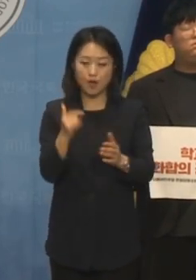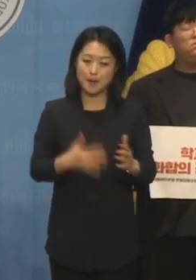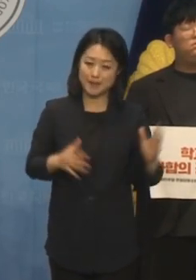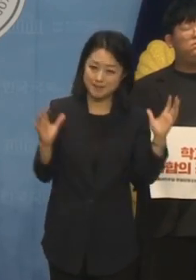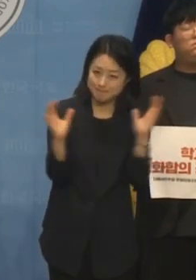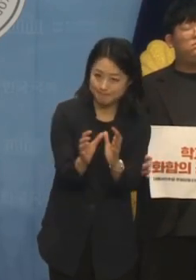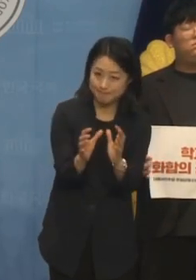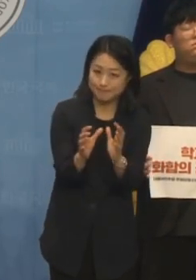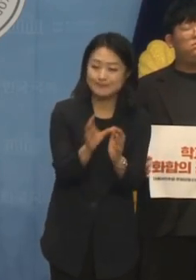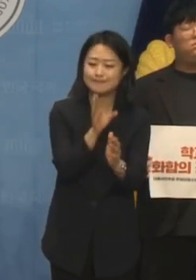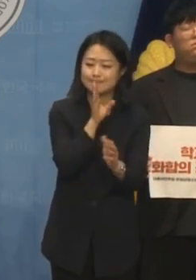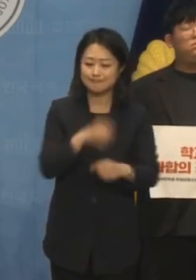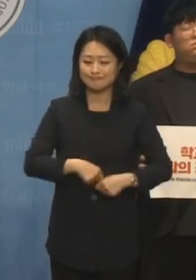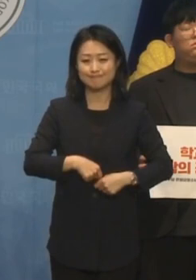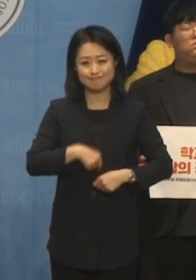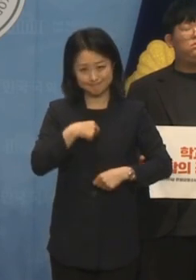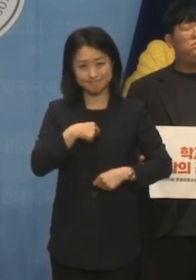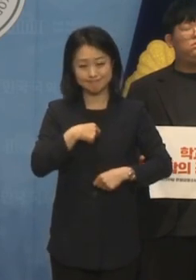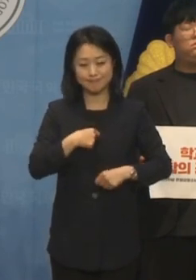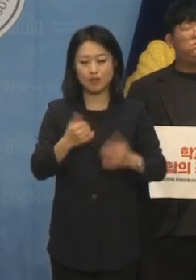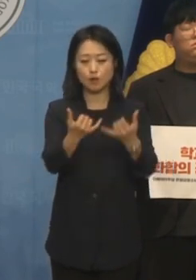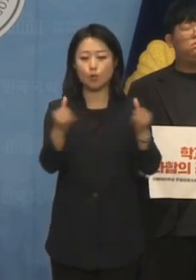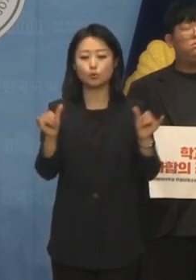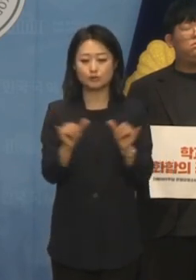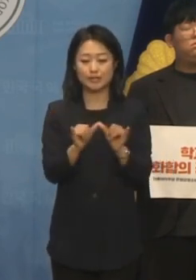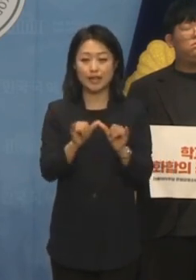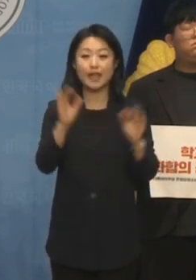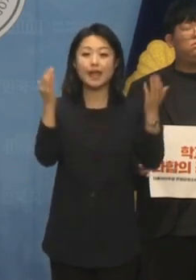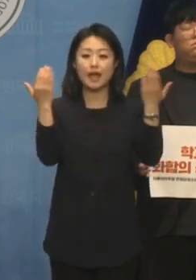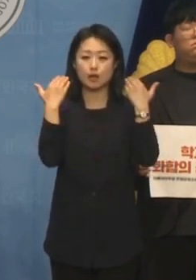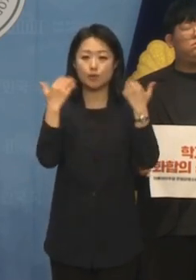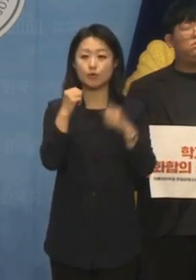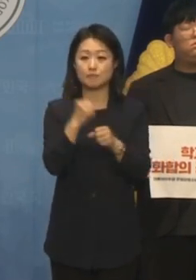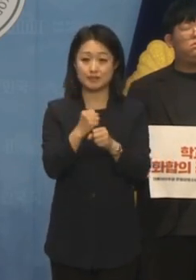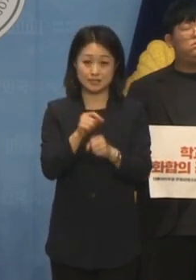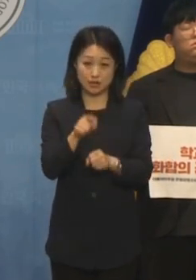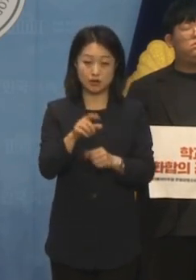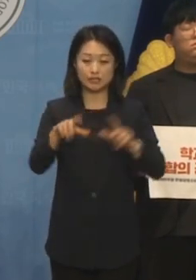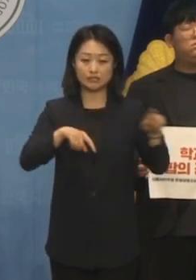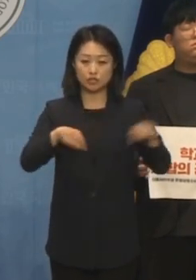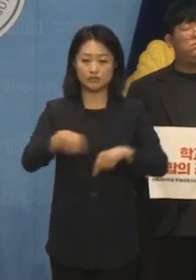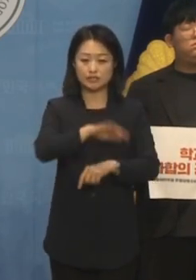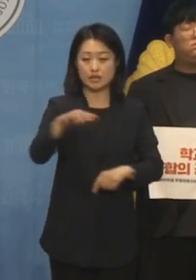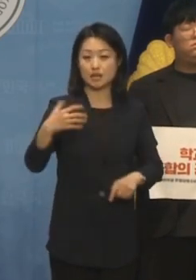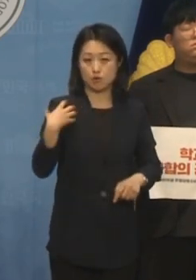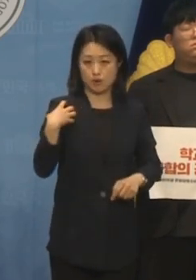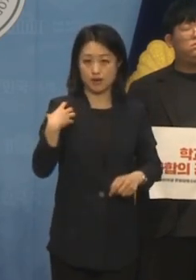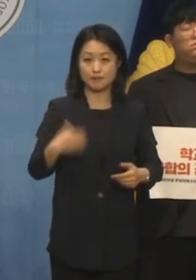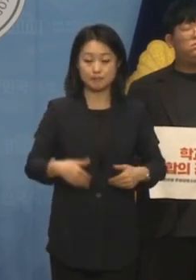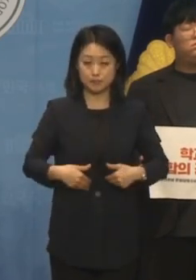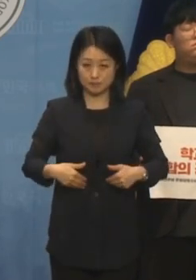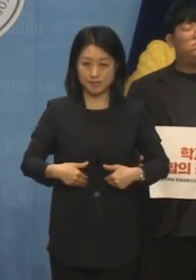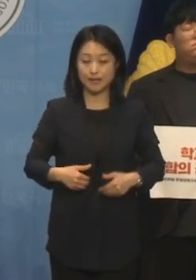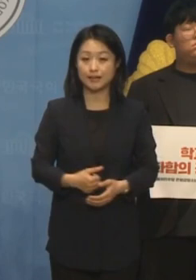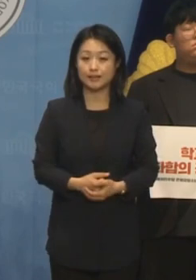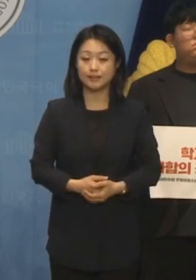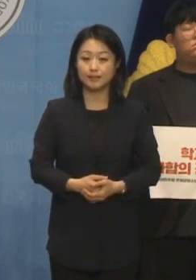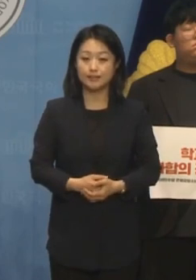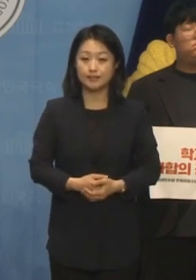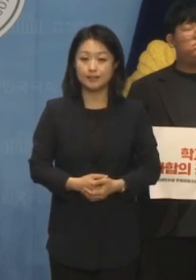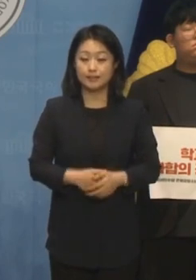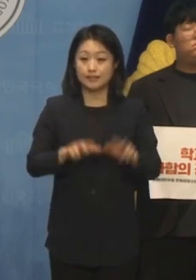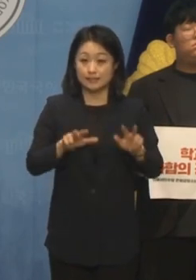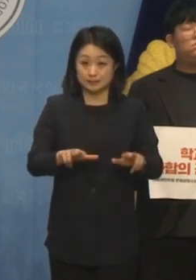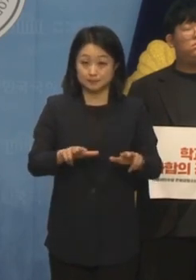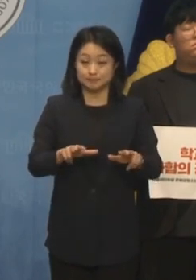협력하는 진정한 공동체로서의 학교를 만드는 것이 정치가 해야 할 일이 아닐까 싶습니다. 지금 제